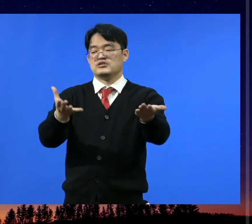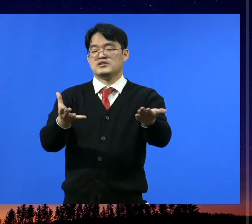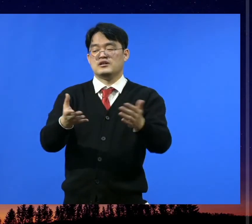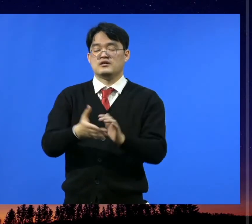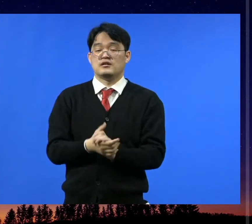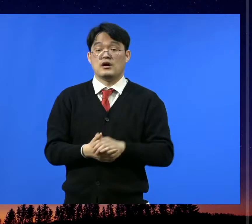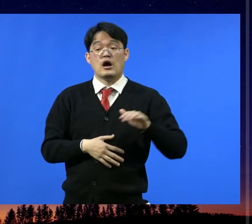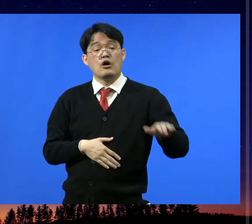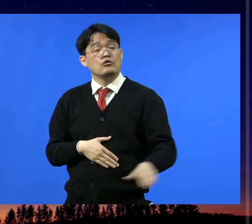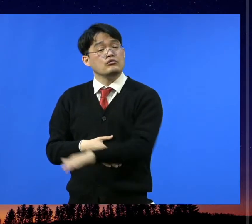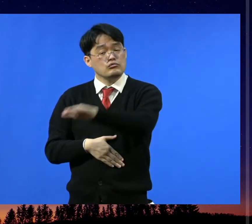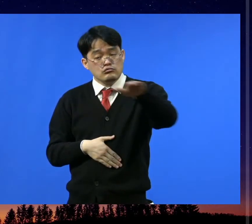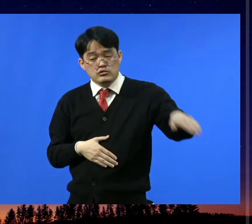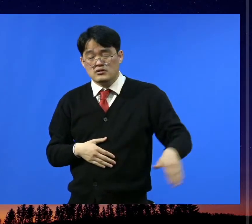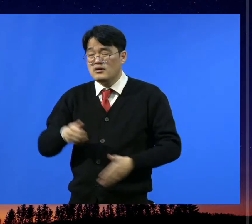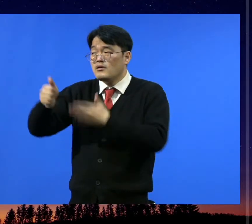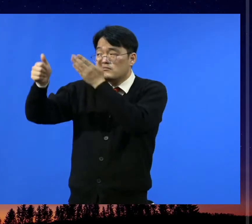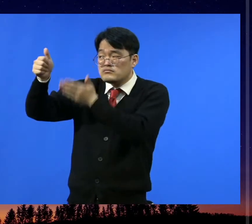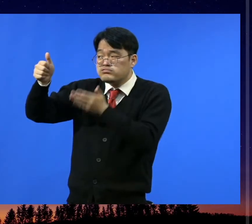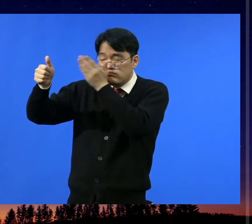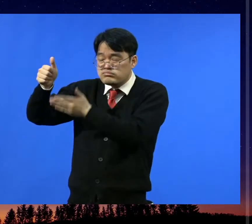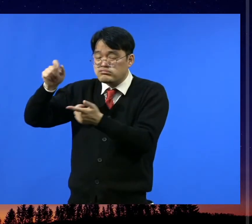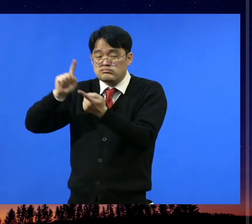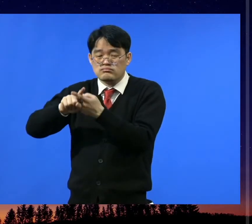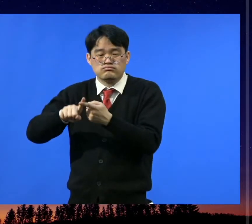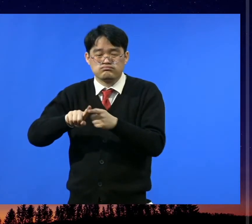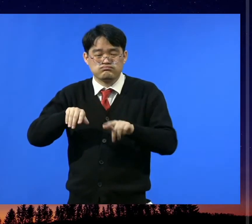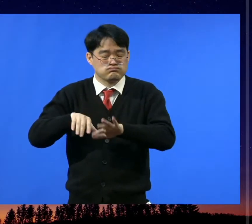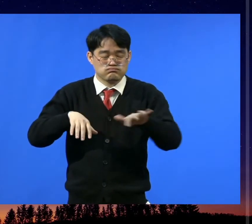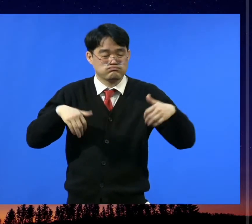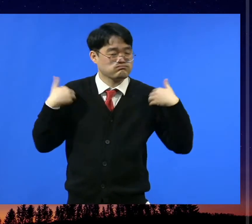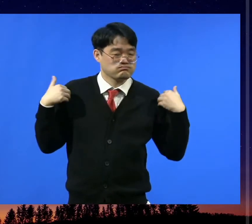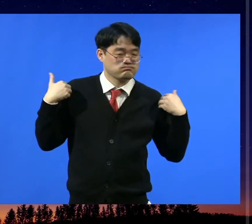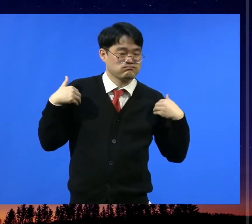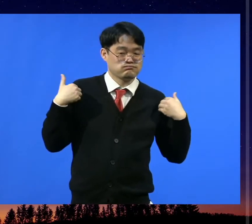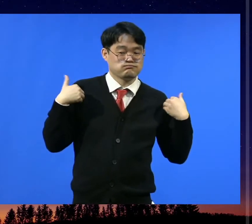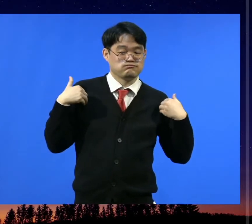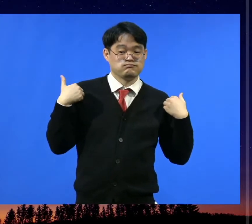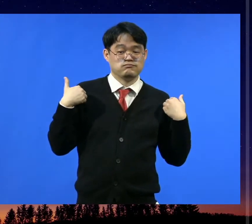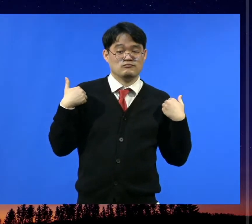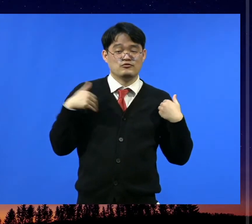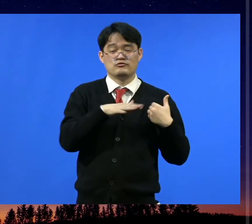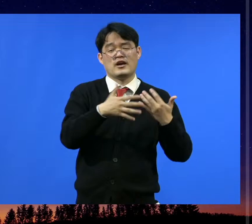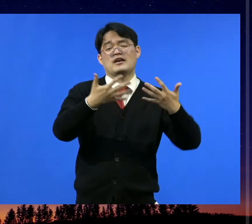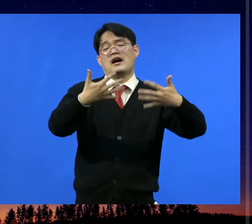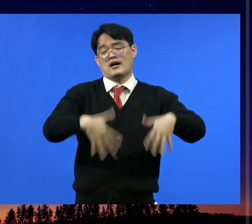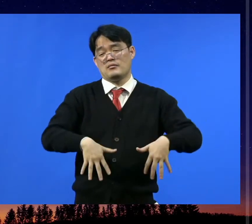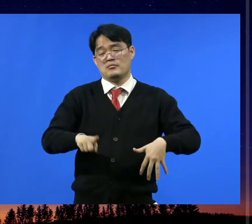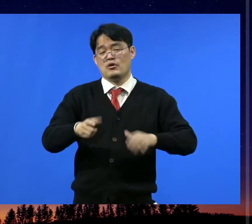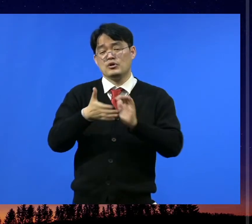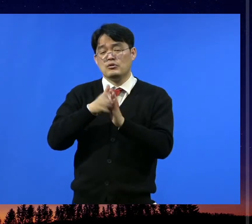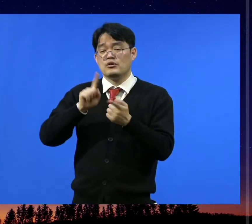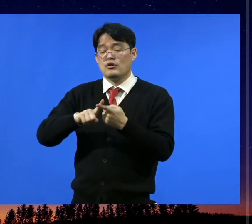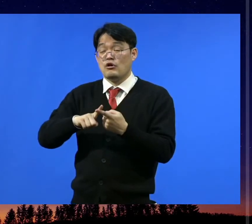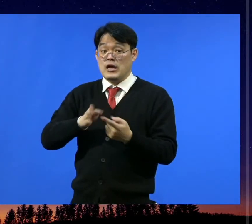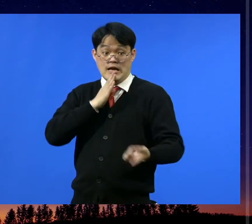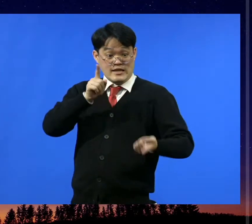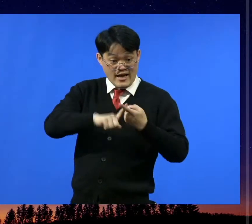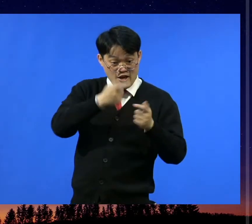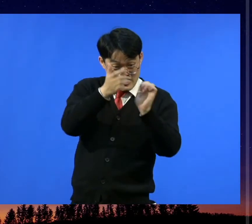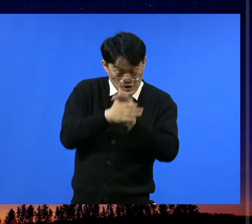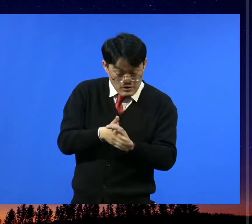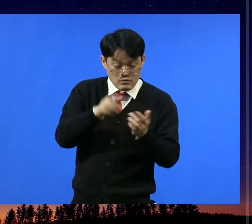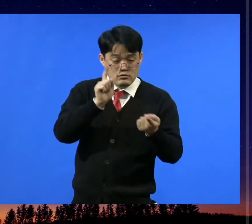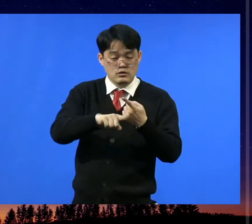우리는 마땅히 빌 바를, 기도할 바를 알지 못한다는 거죠. 그게 우리의 연약함이에요. 우리가 마땅히 기도할 바를